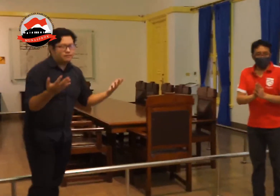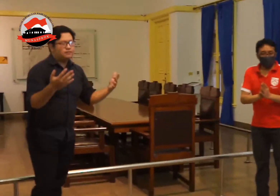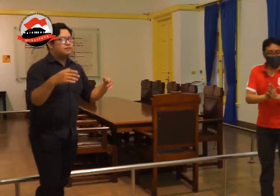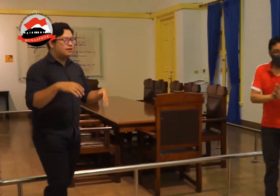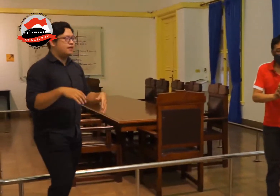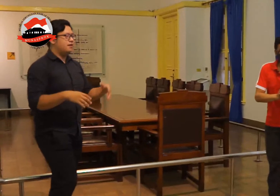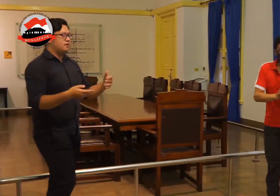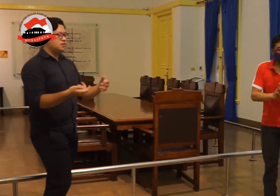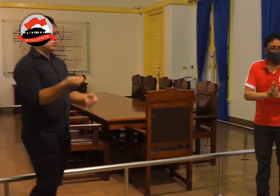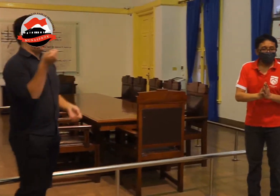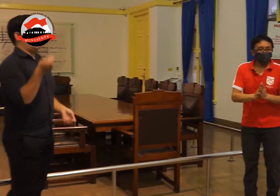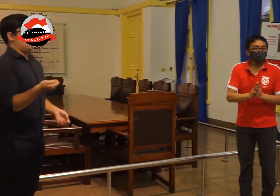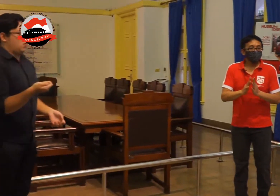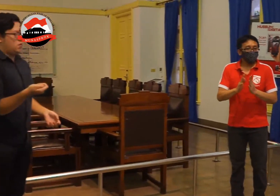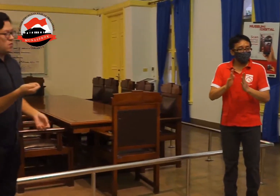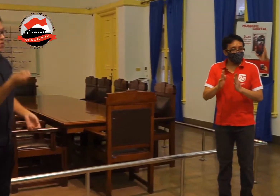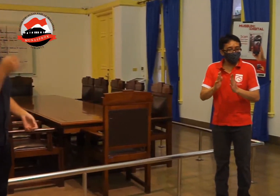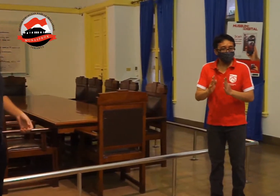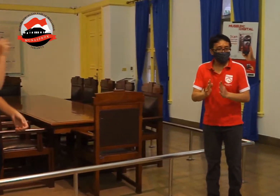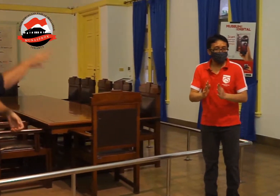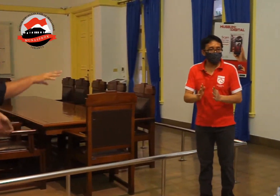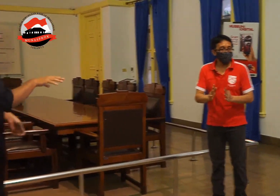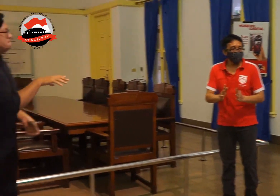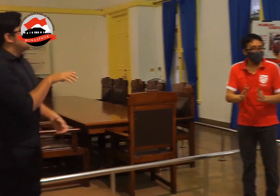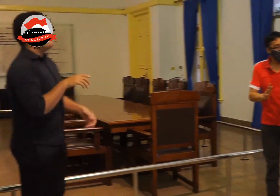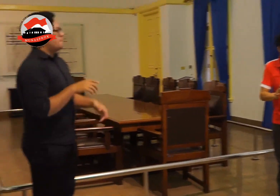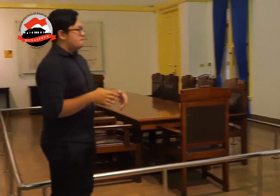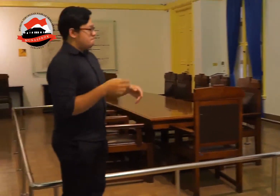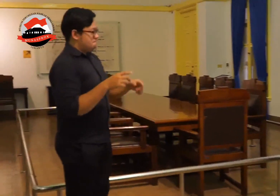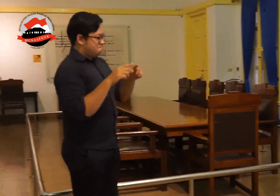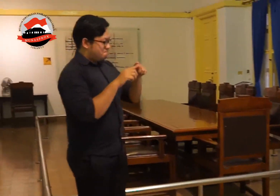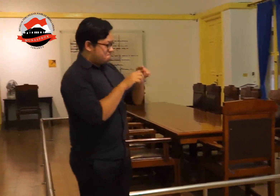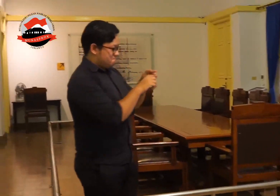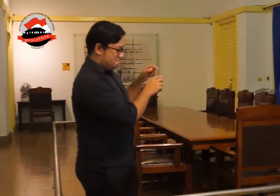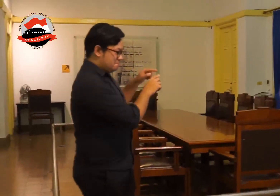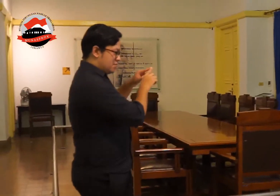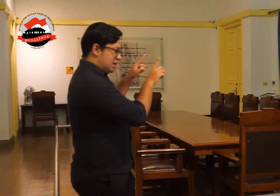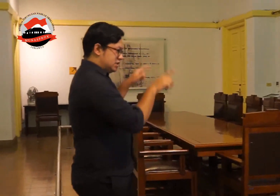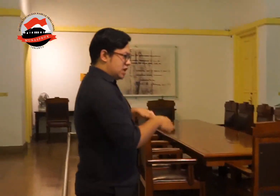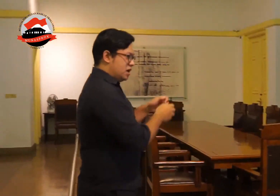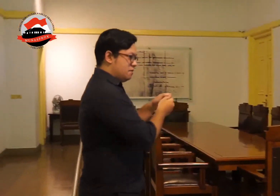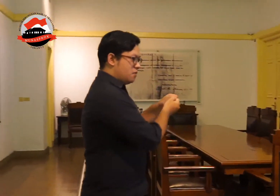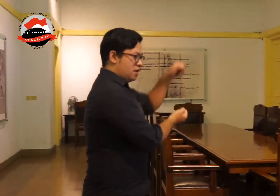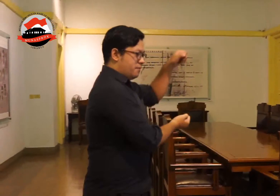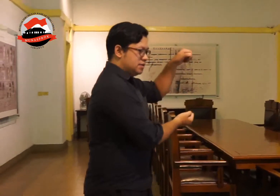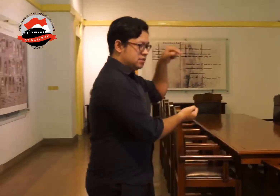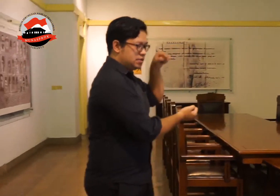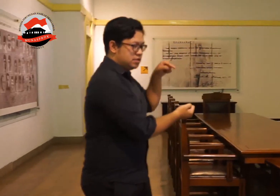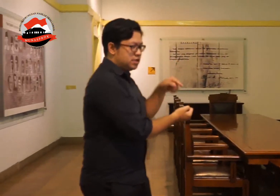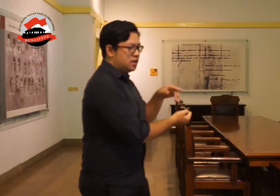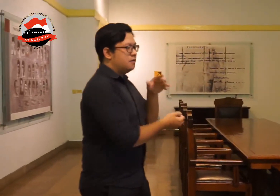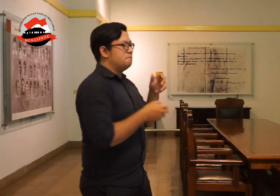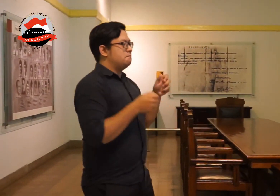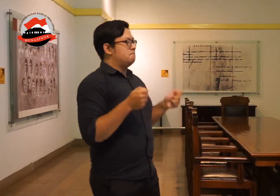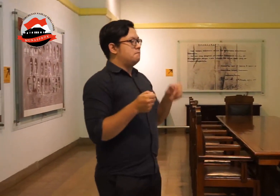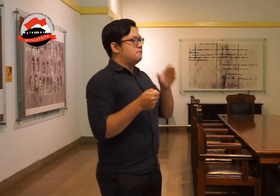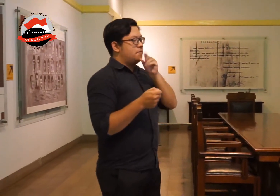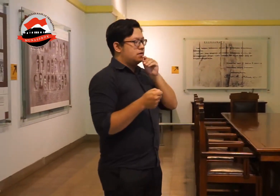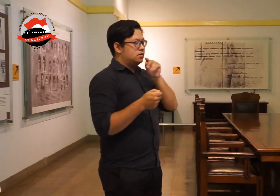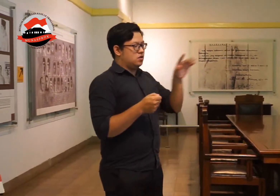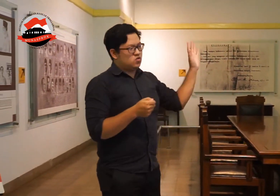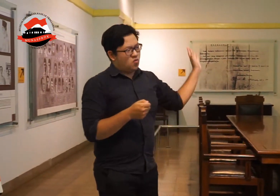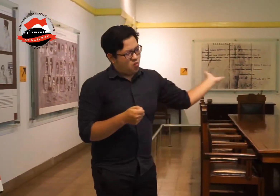Bung Karno mengatakan bahwa naskah proklamasi ini harus dibacakan di hadapan seluruh